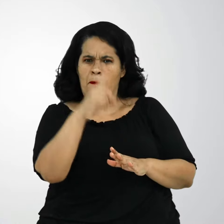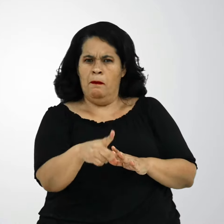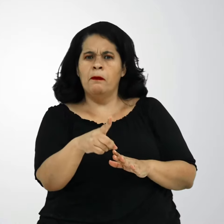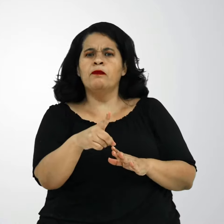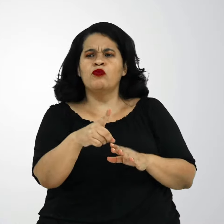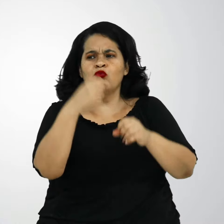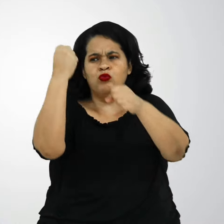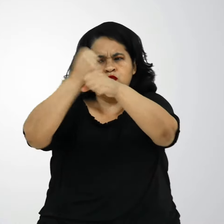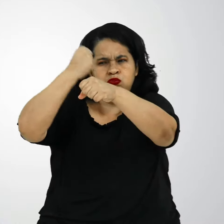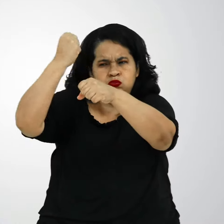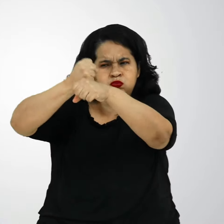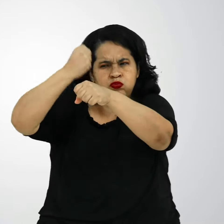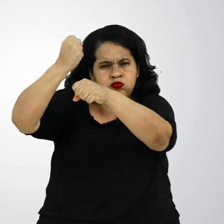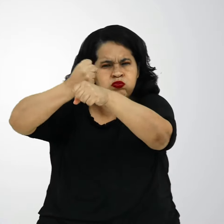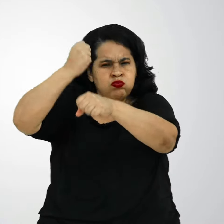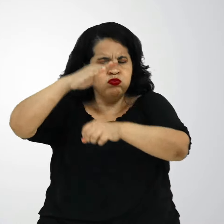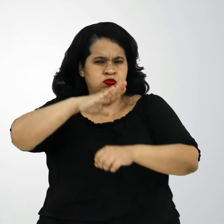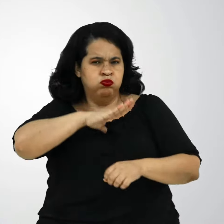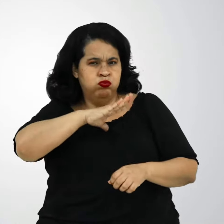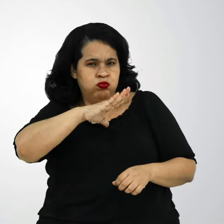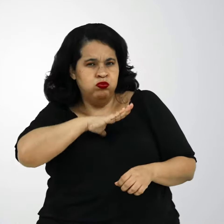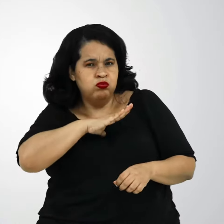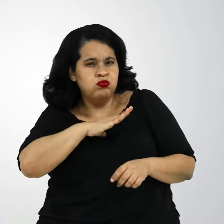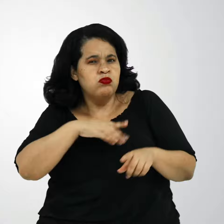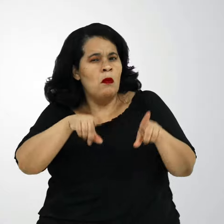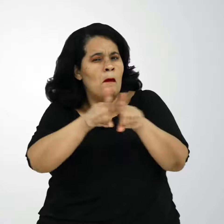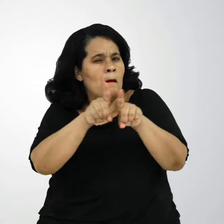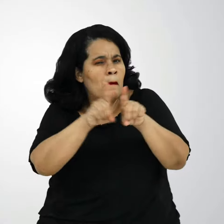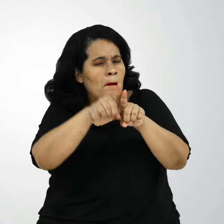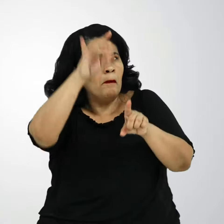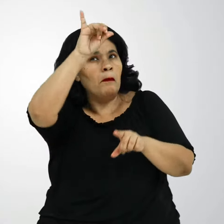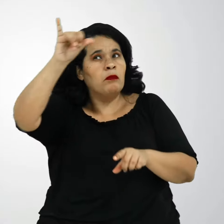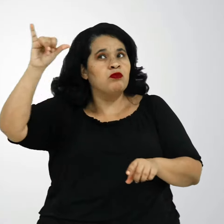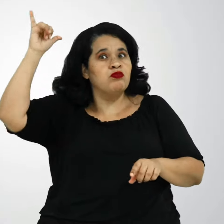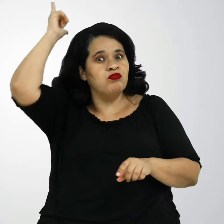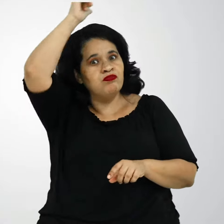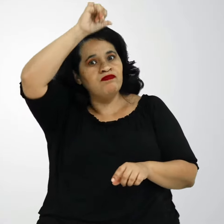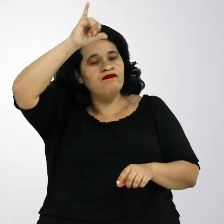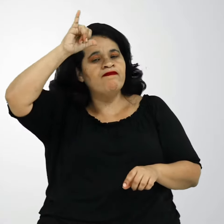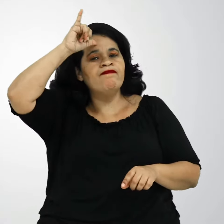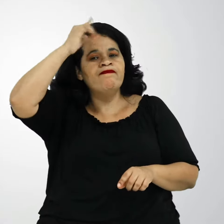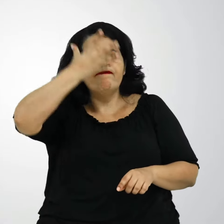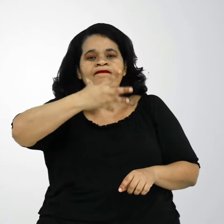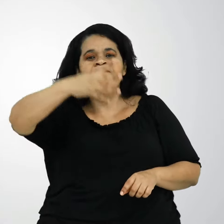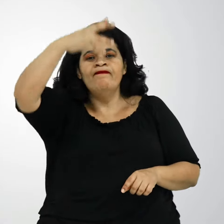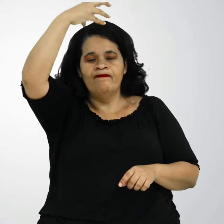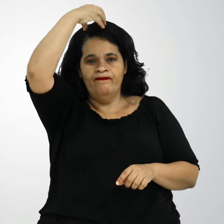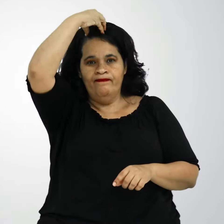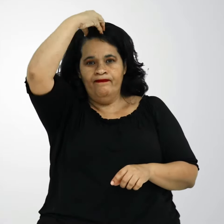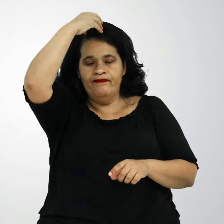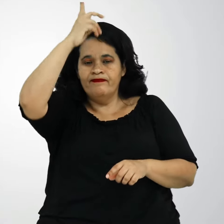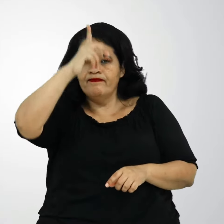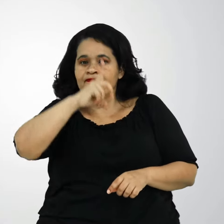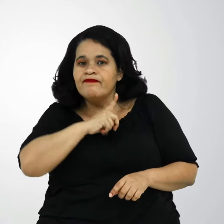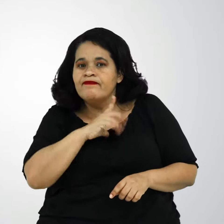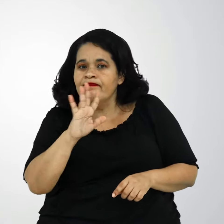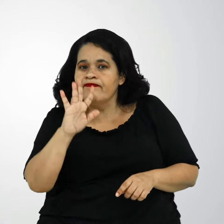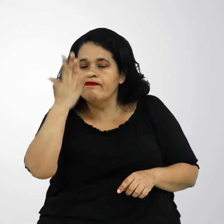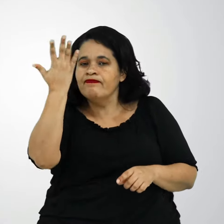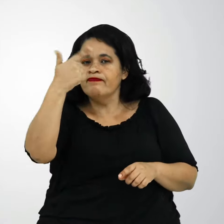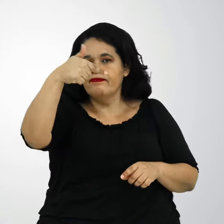reconstruir a cidade, até o ungido, o príncipe, venha, haverá 7